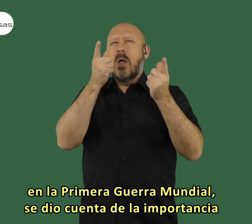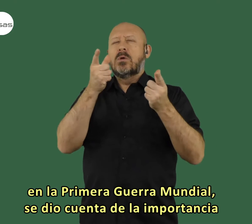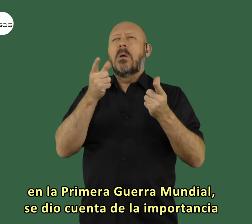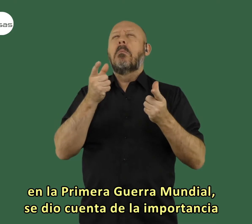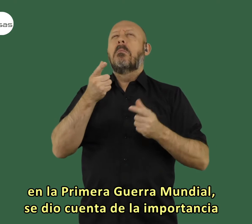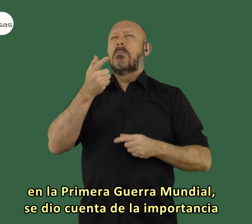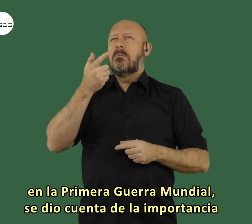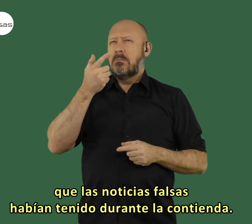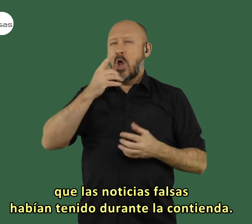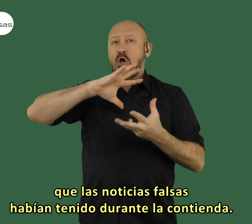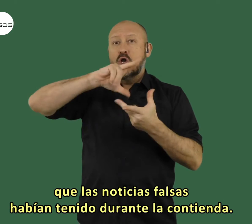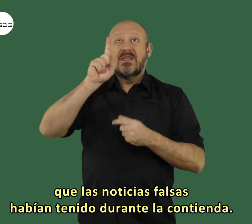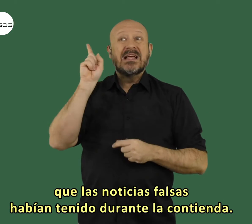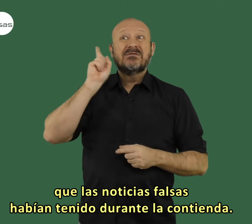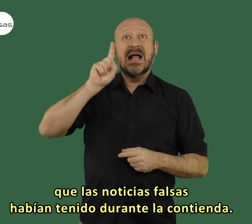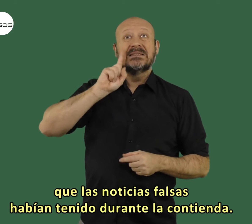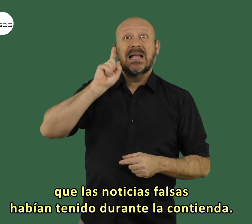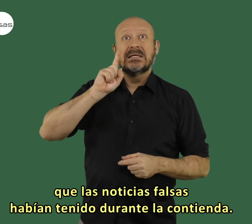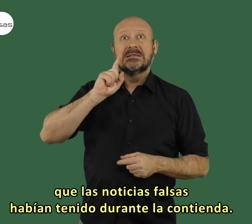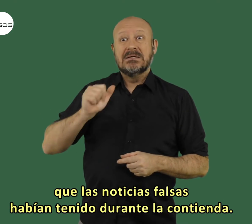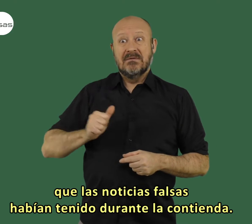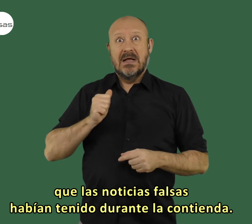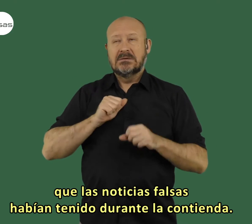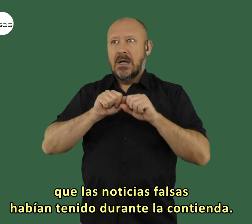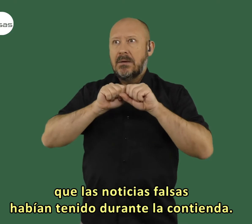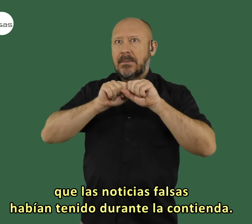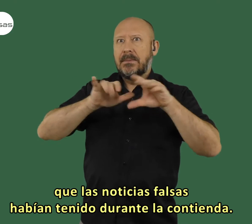se dio cuenta de la importancia que las noticias falsas